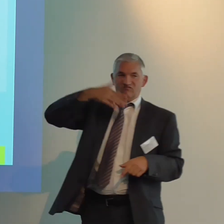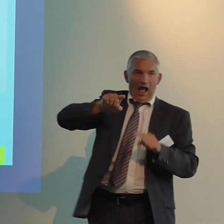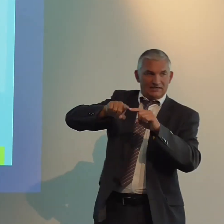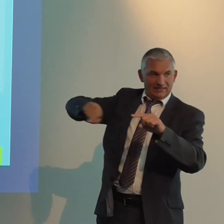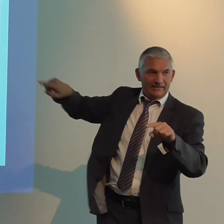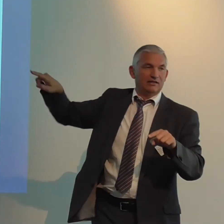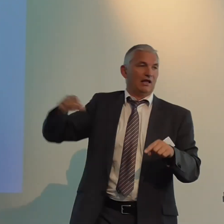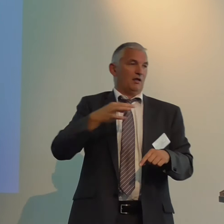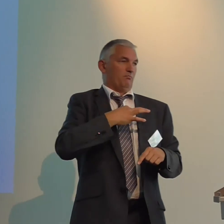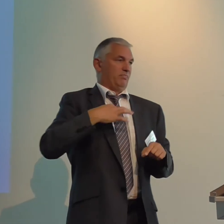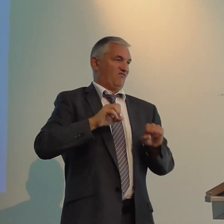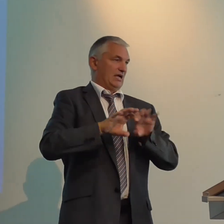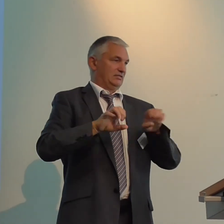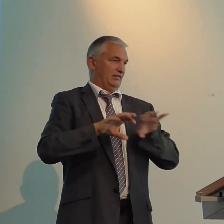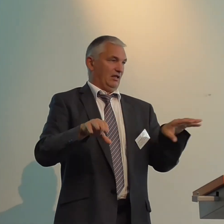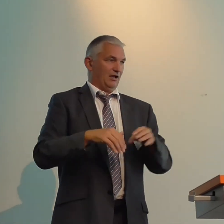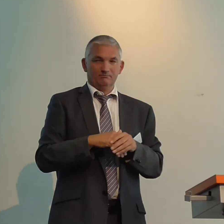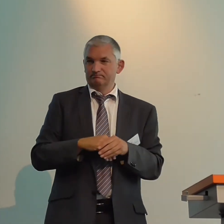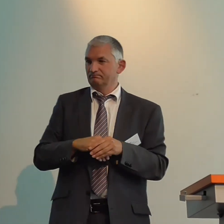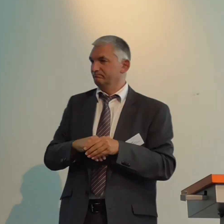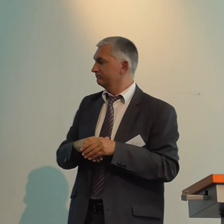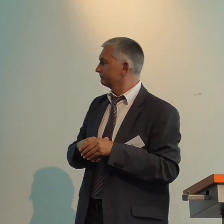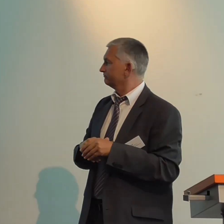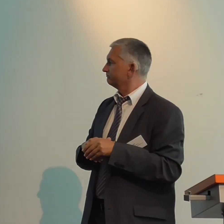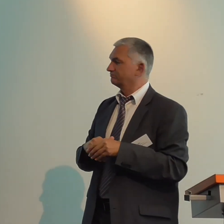Das Schwarze sind die privaten Sender.